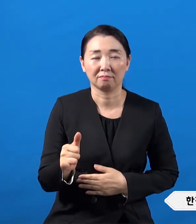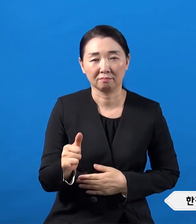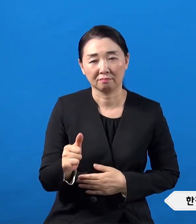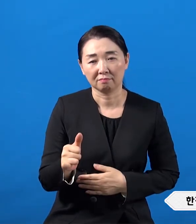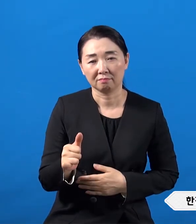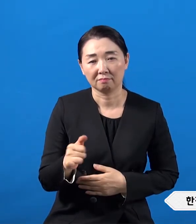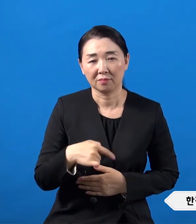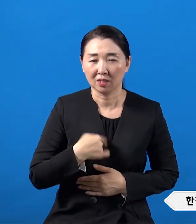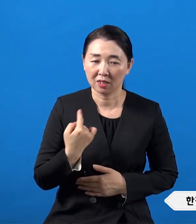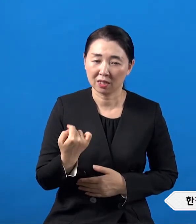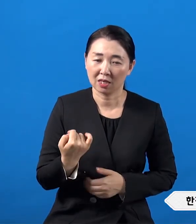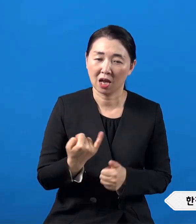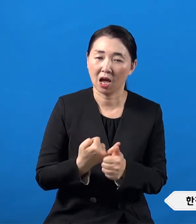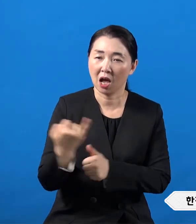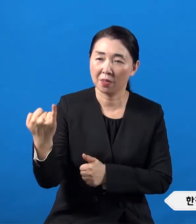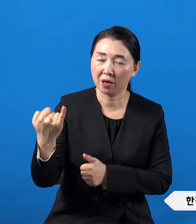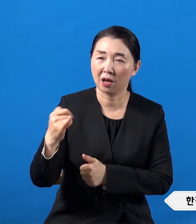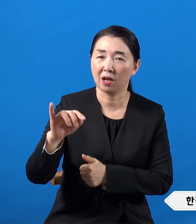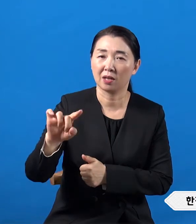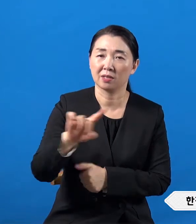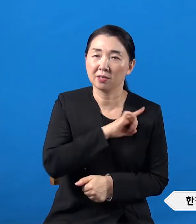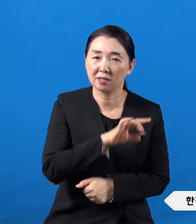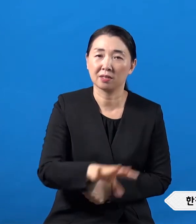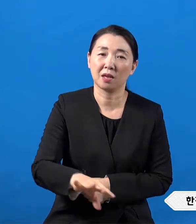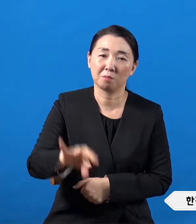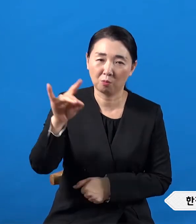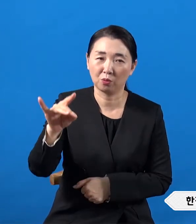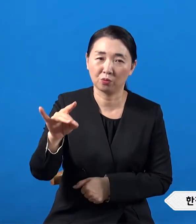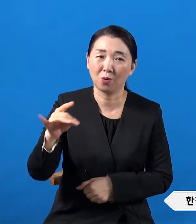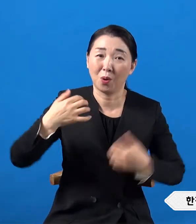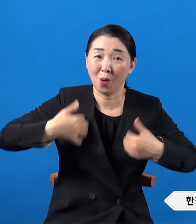자기 아내가 제일 먼저 마중 나올 줄 알았다는 것입니다.